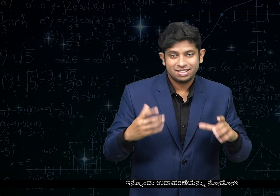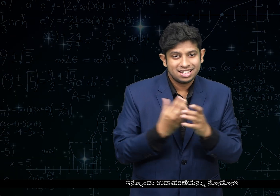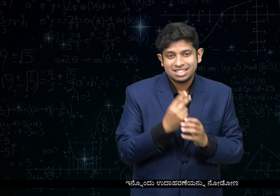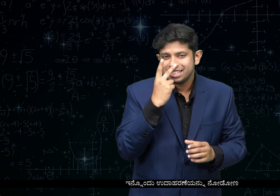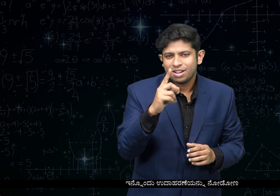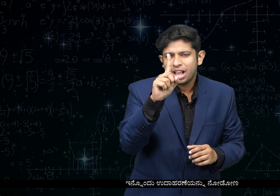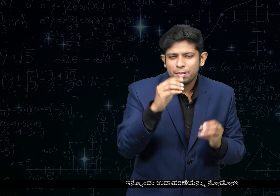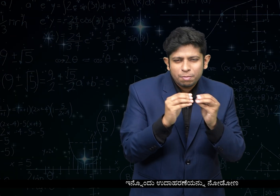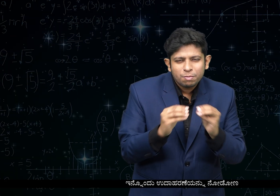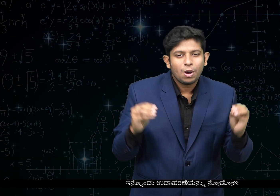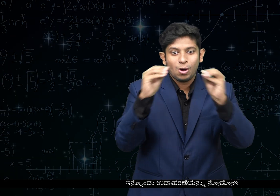ಇನ್ನೊಂದು ಉದಾಹರಣೆಯನ್ನು ನೋಡೋಣ.